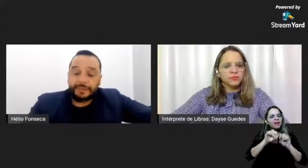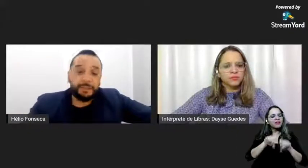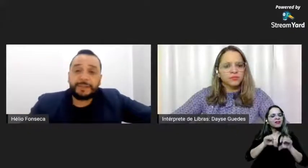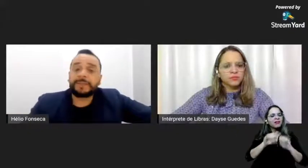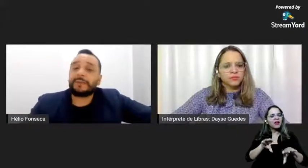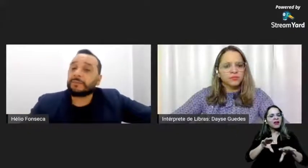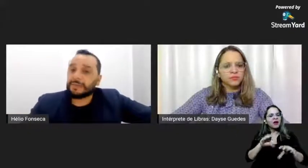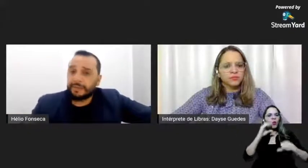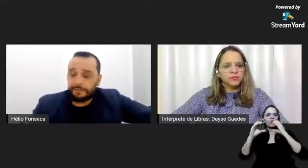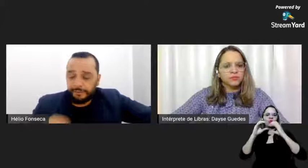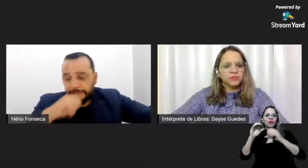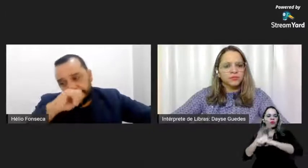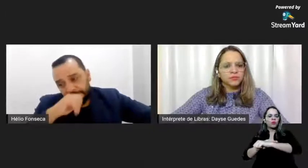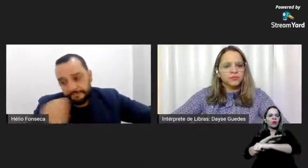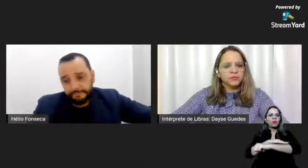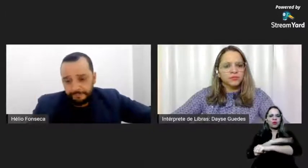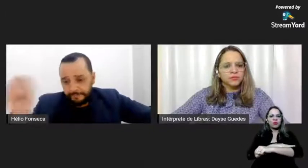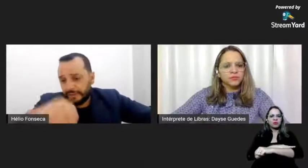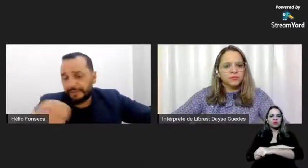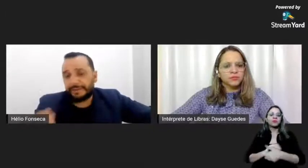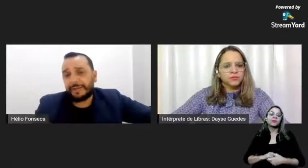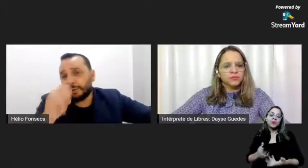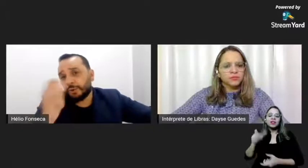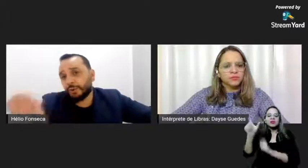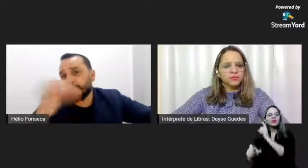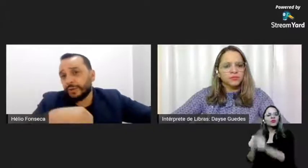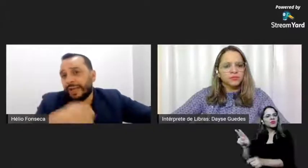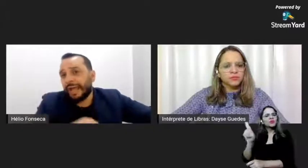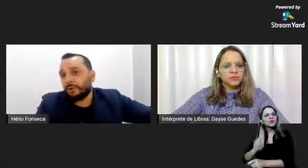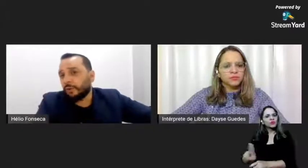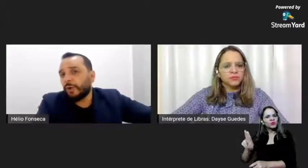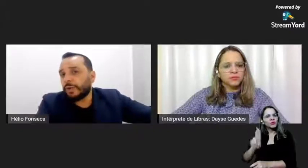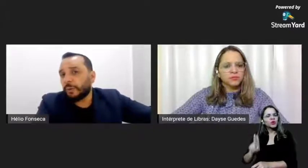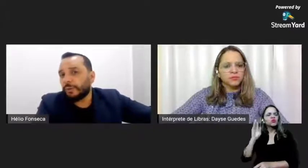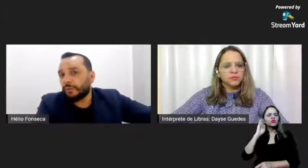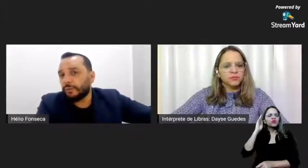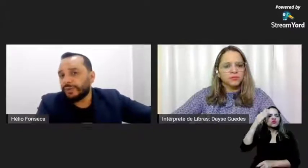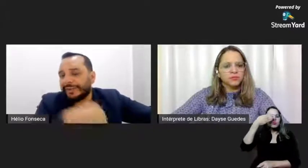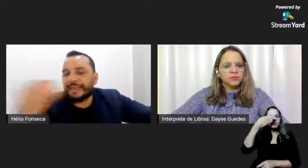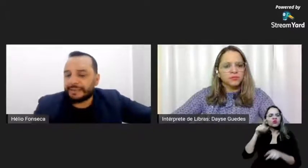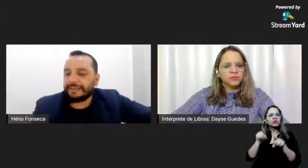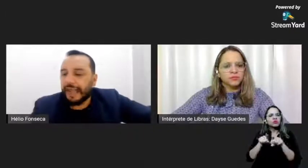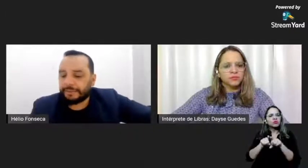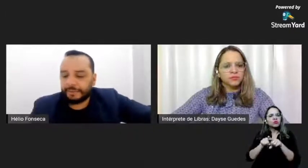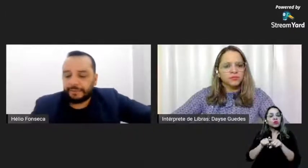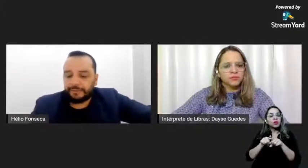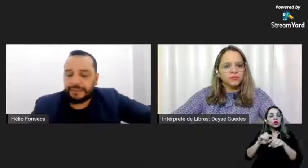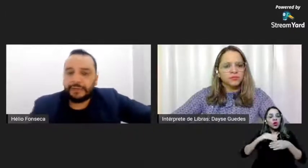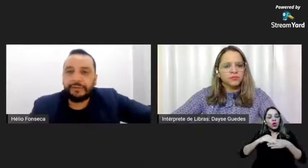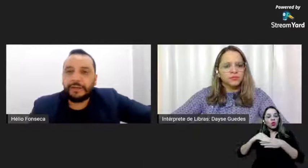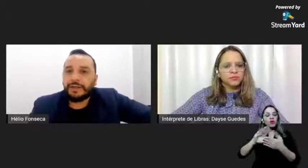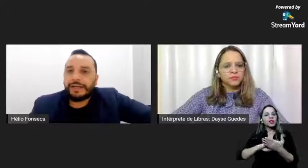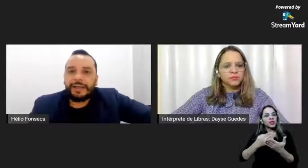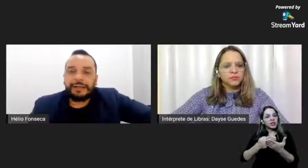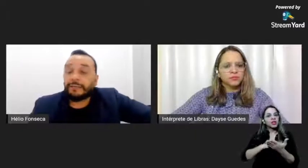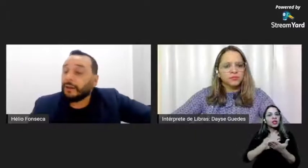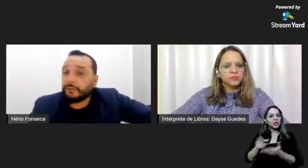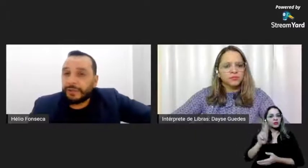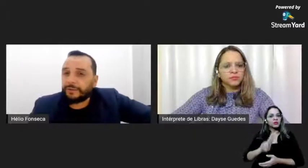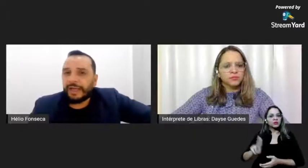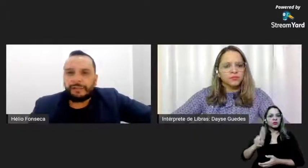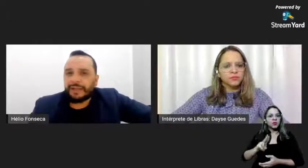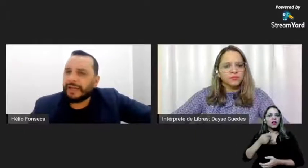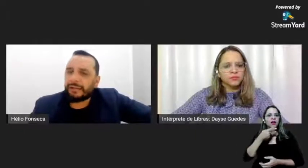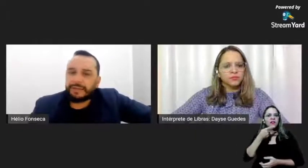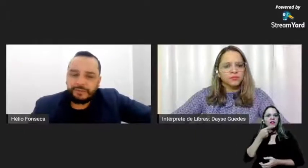E aí as pessoas que estão usando, tanto os surdos cegos quanto os guias intérpretes que estão usando, eles